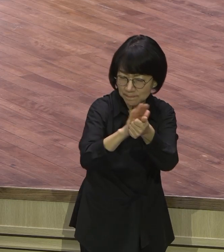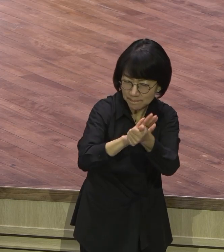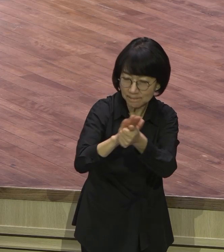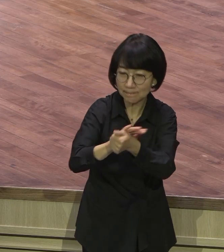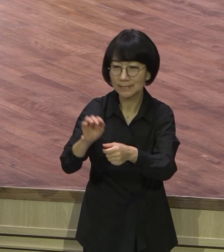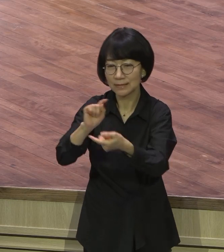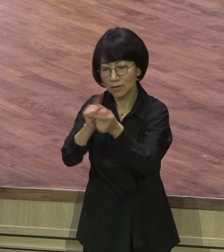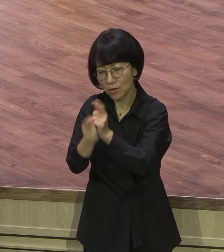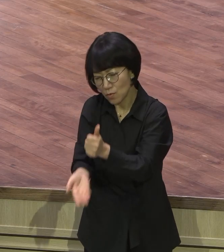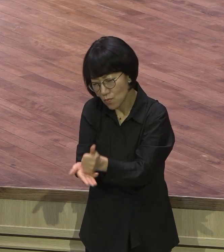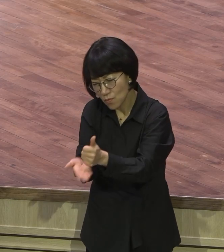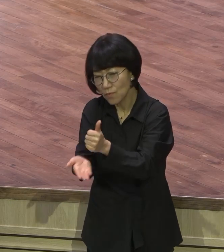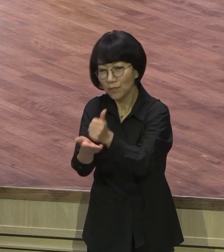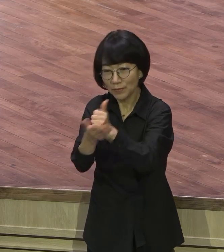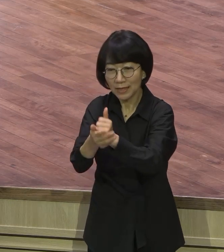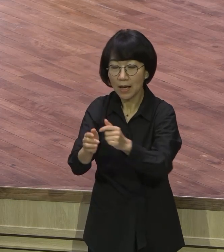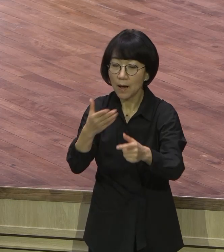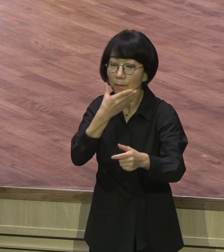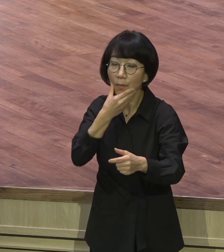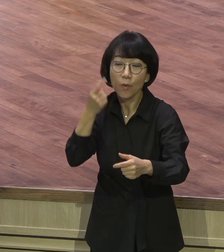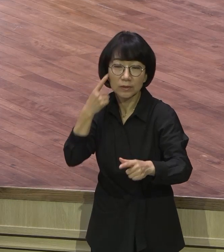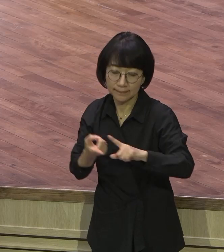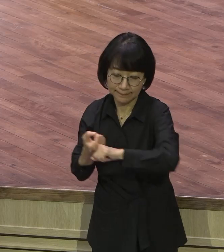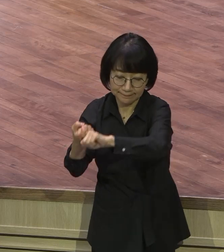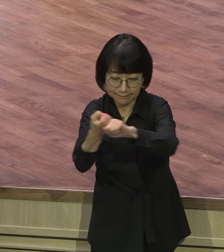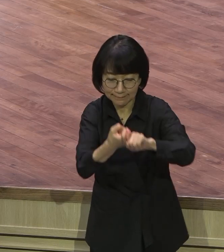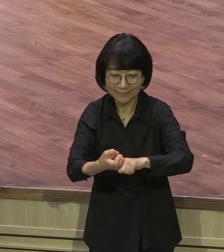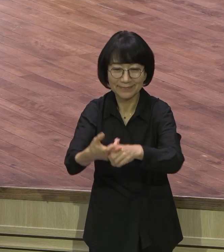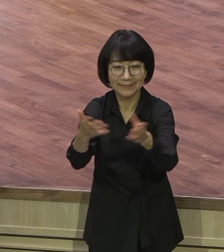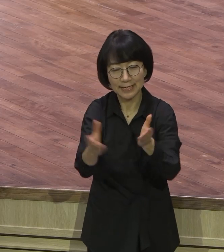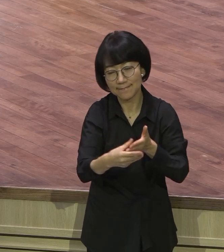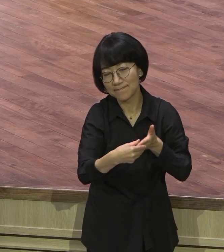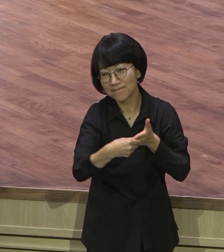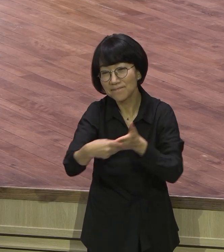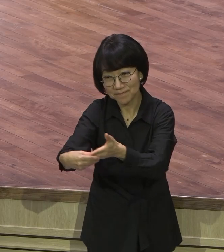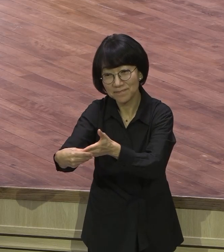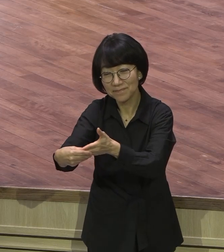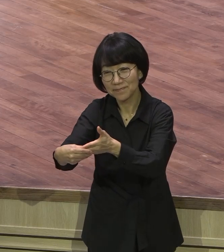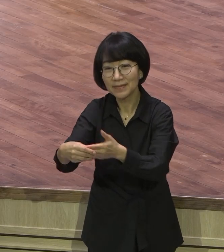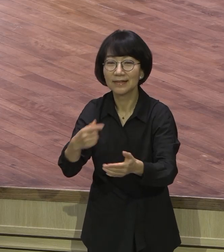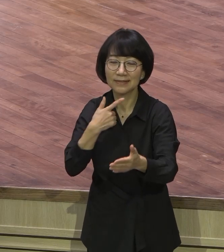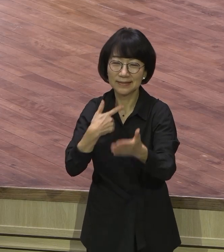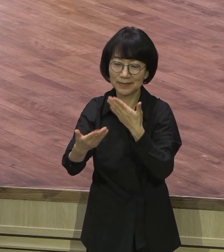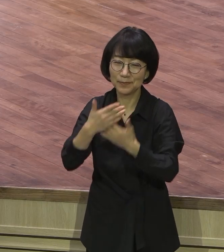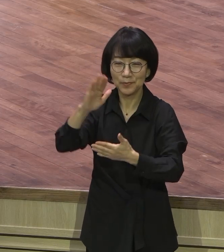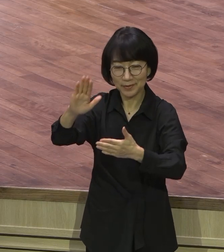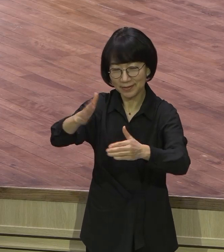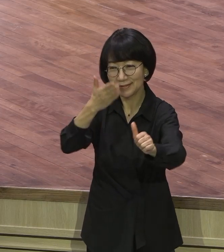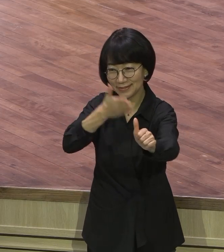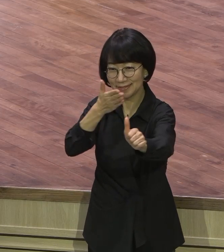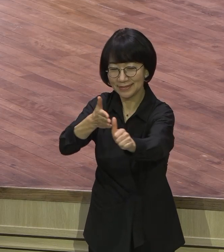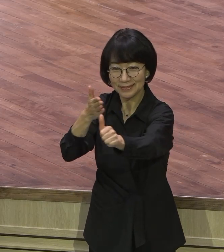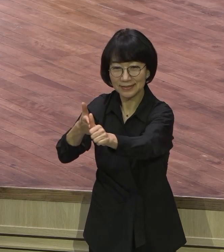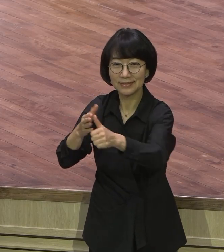복음 공동체를 여러분이 이끌어가는 그런 처음 있는 시간표가 되기를 바랍니다.